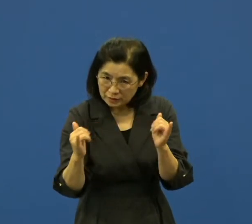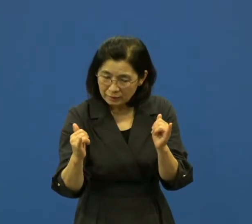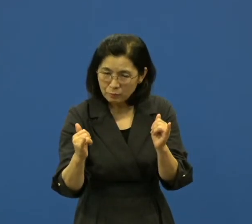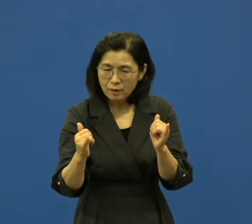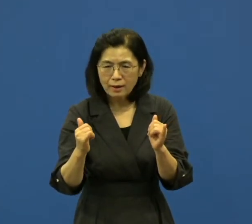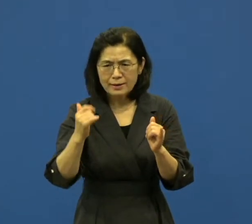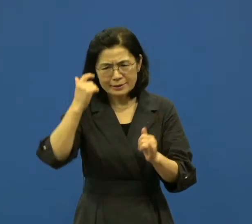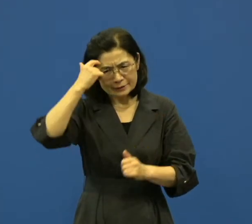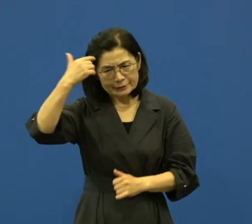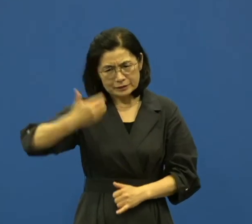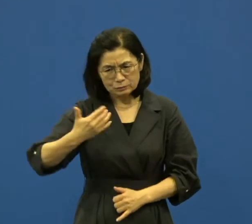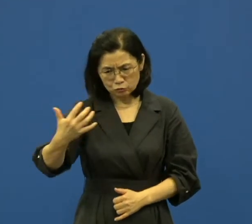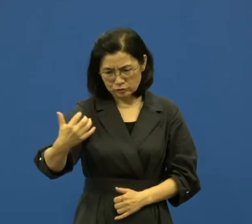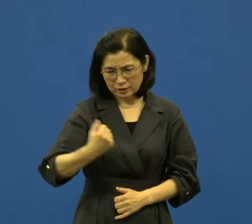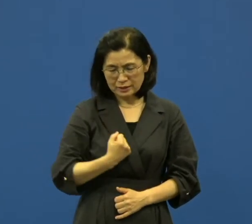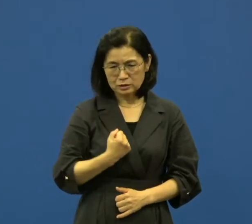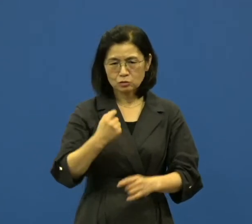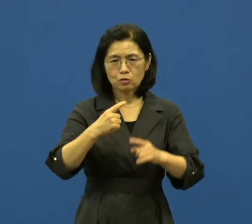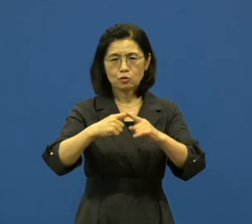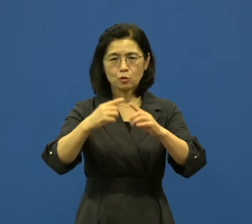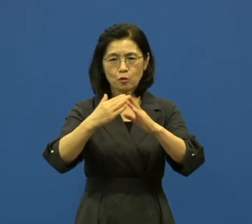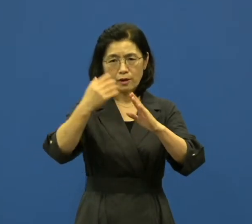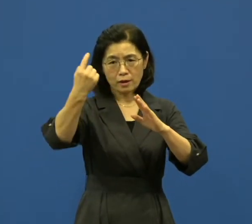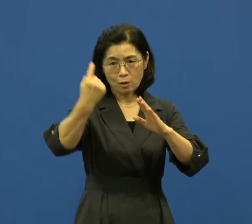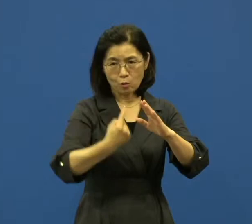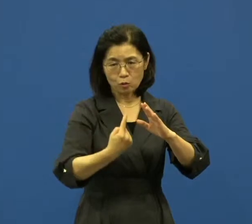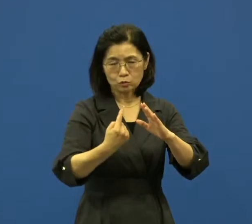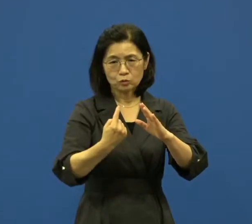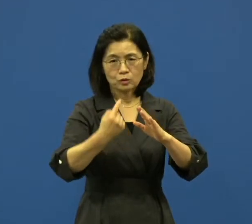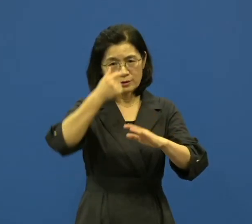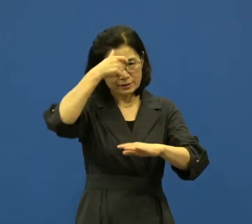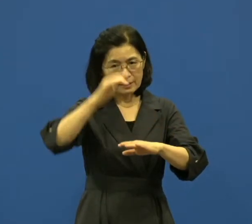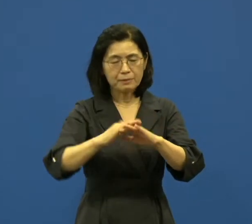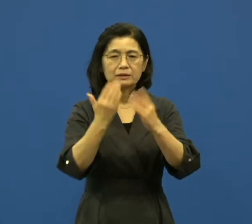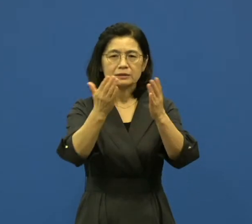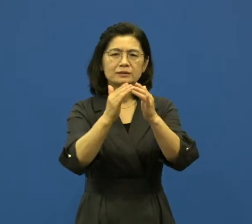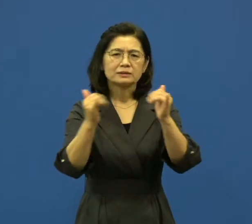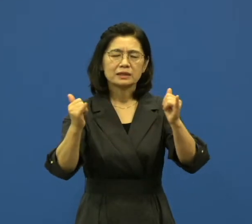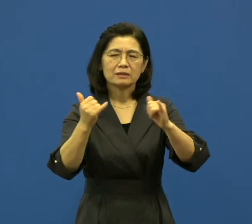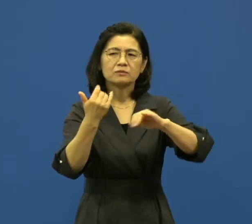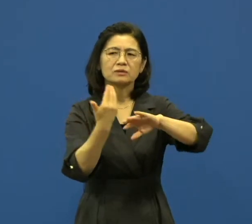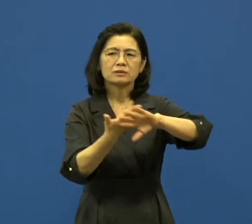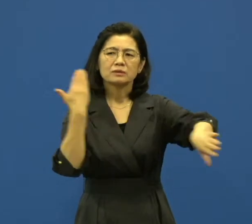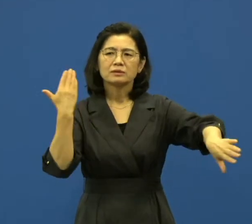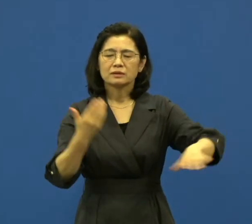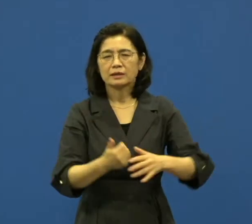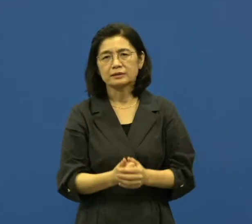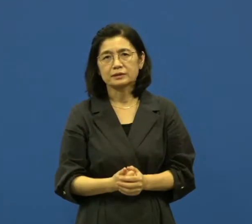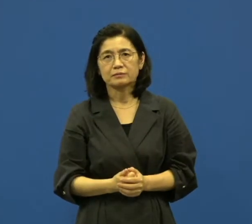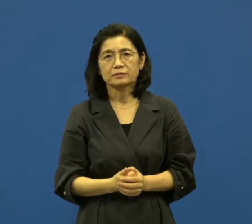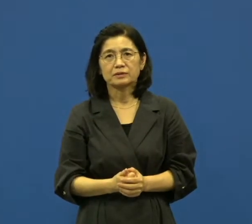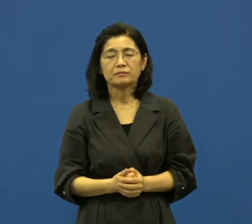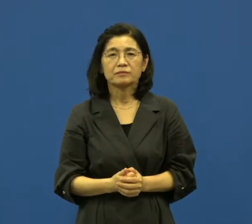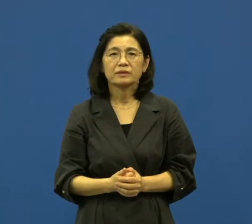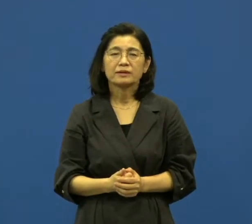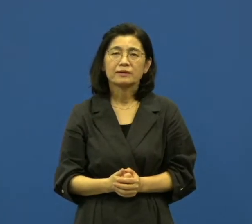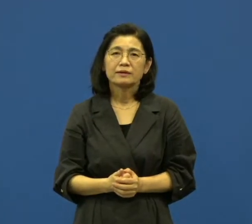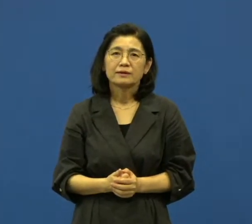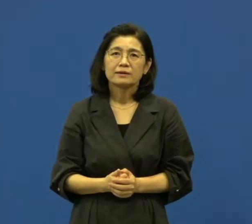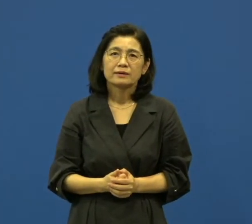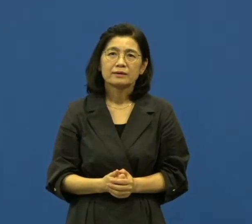달라요. 여러분, 이것을 질문을 가진 사람을 다르게 표현하면 구도자적인 태도를 가진 사람을